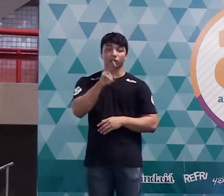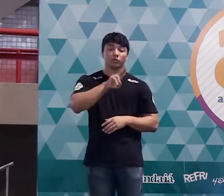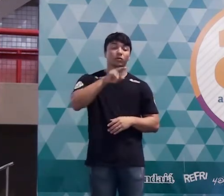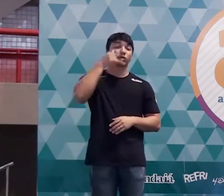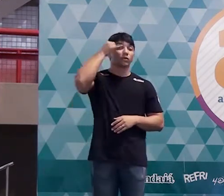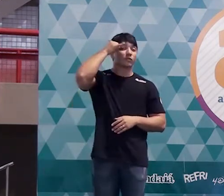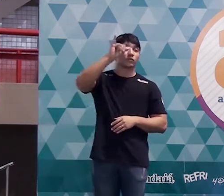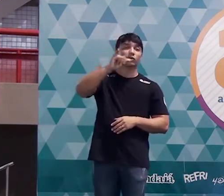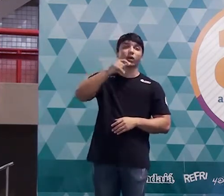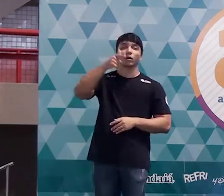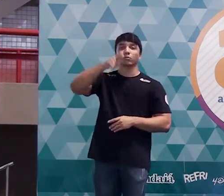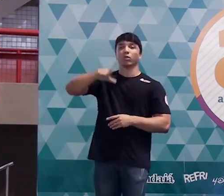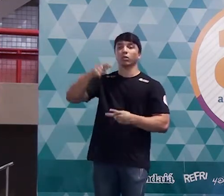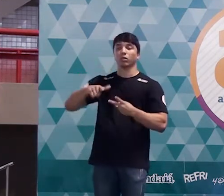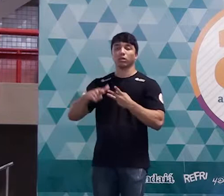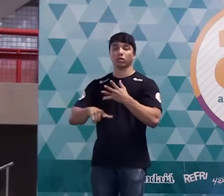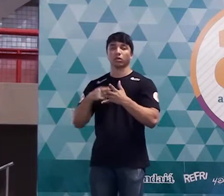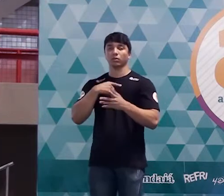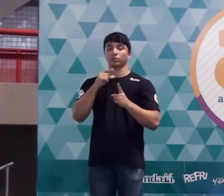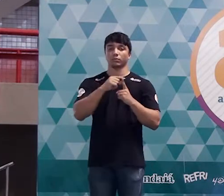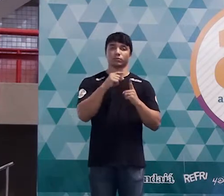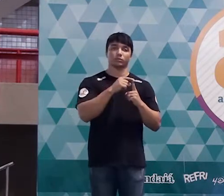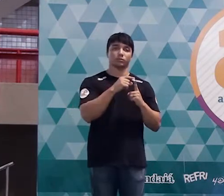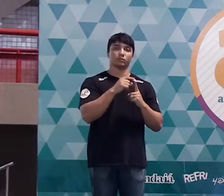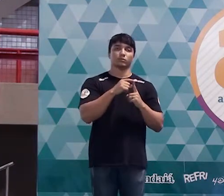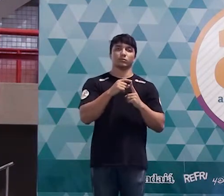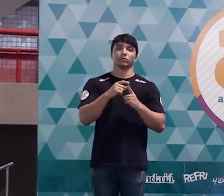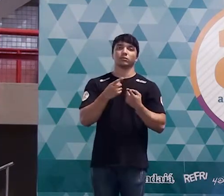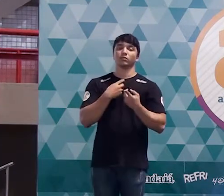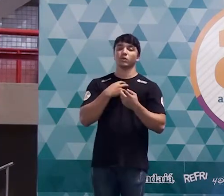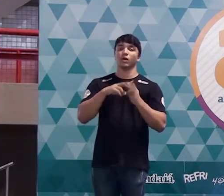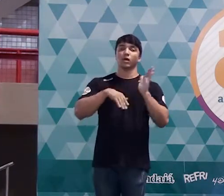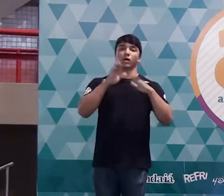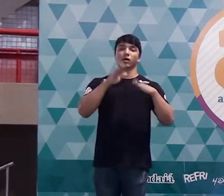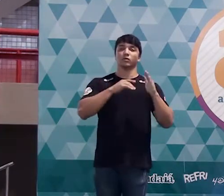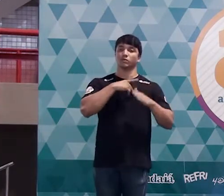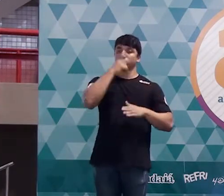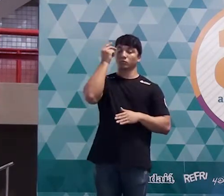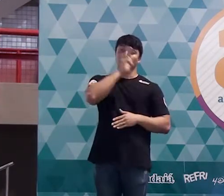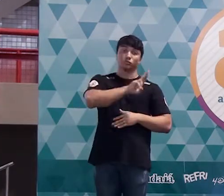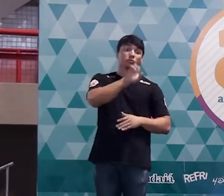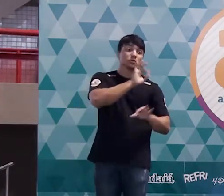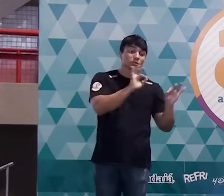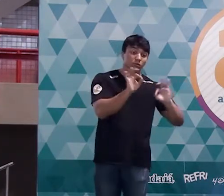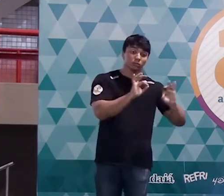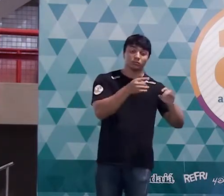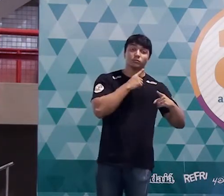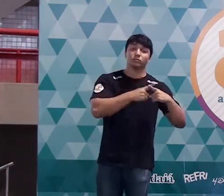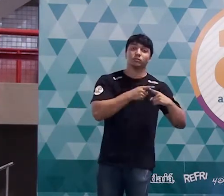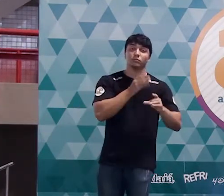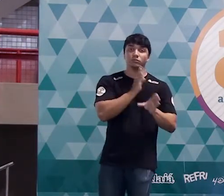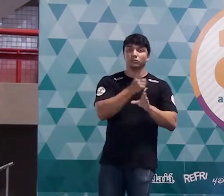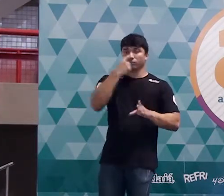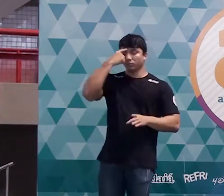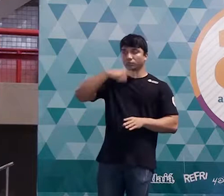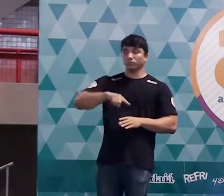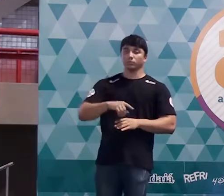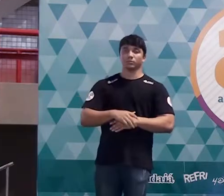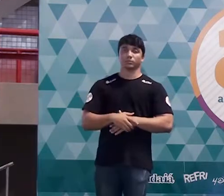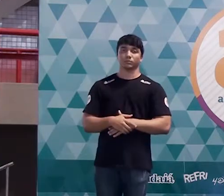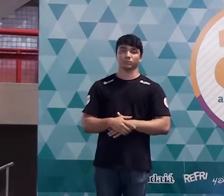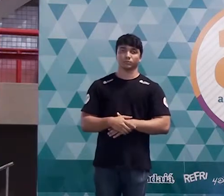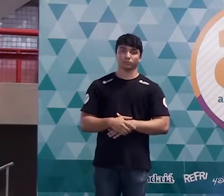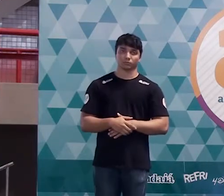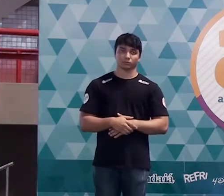evitar a repetição de uma palavra. Por que às vezes as pessoas não usam? Porque elas não sabem.